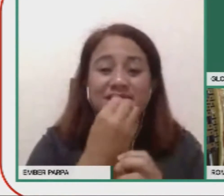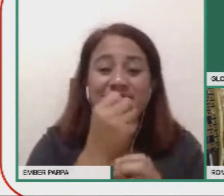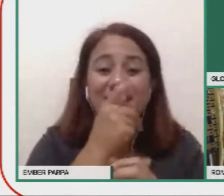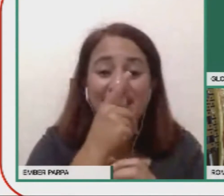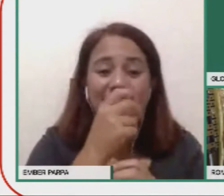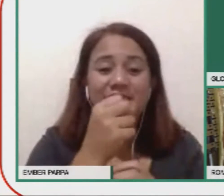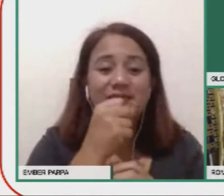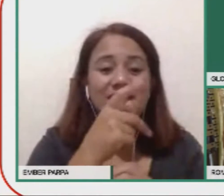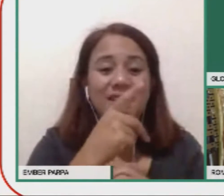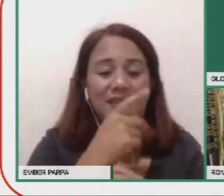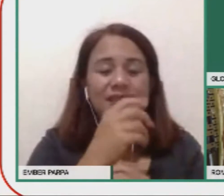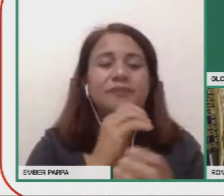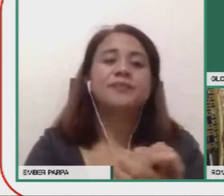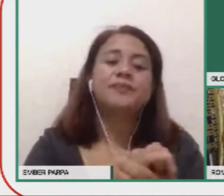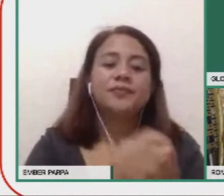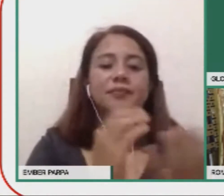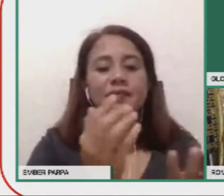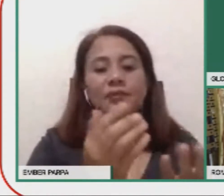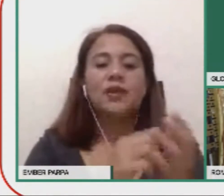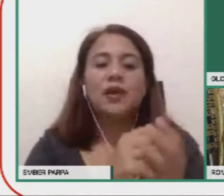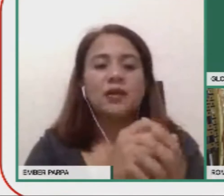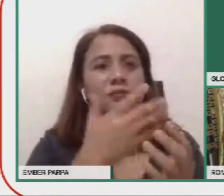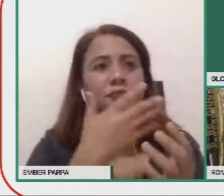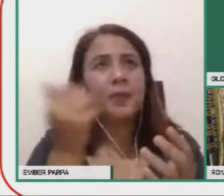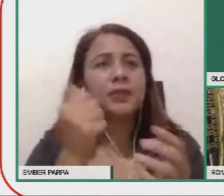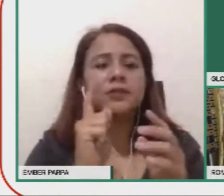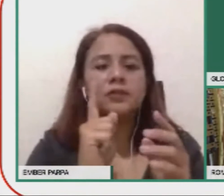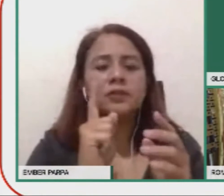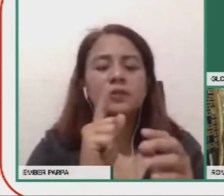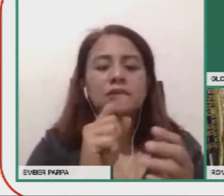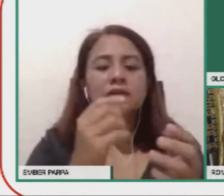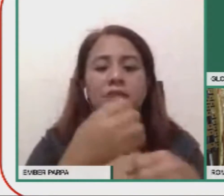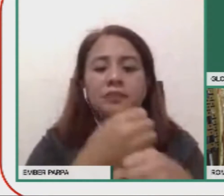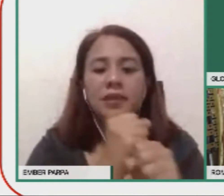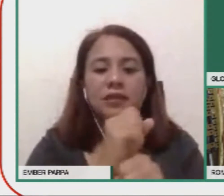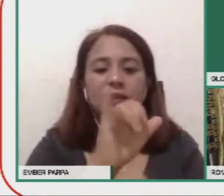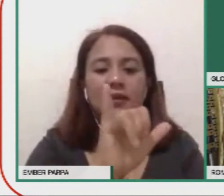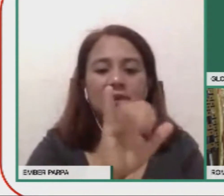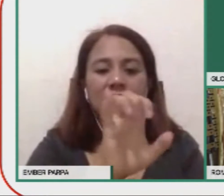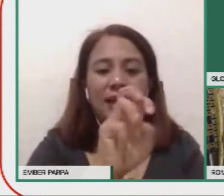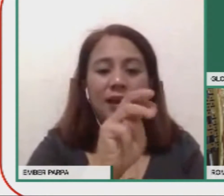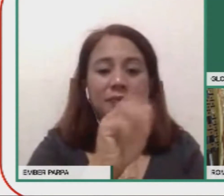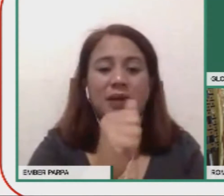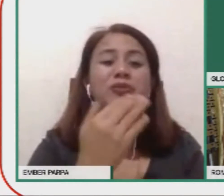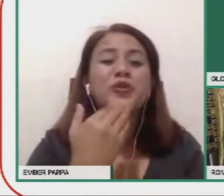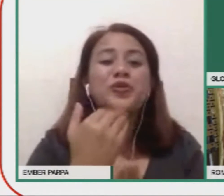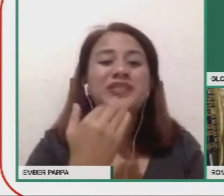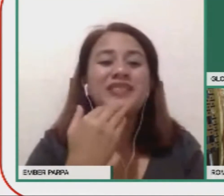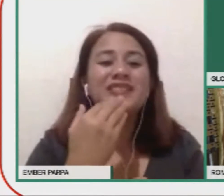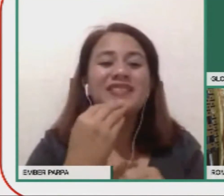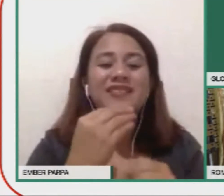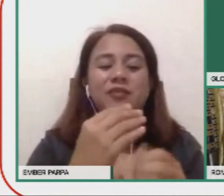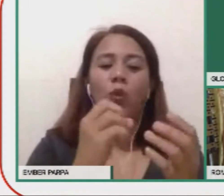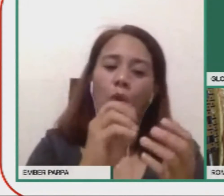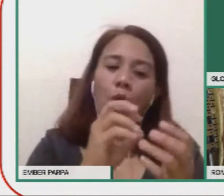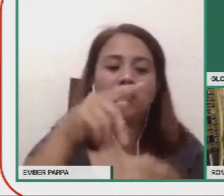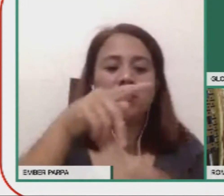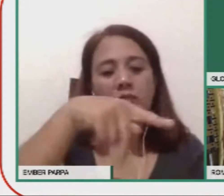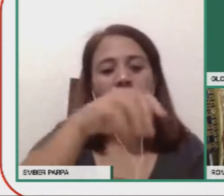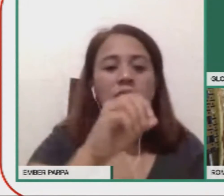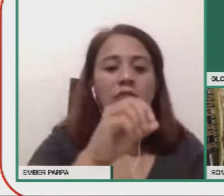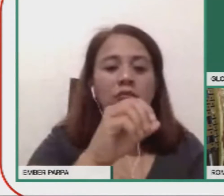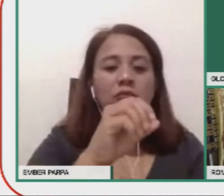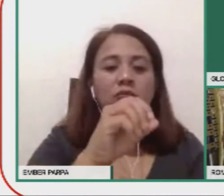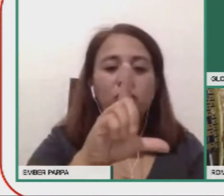kaya yung the best one is yung yema, polvoron. So yun yung mga good examples ng livelihood